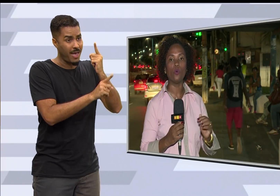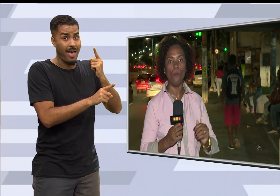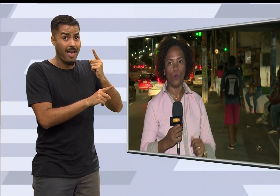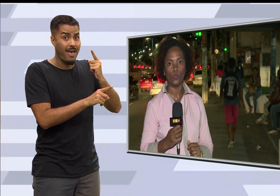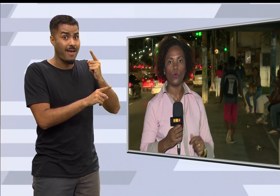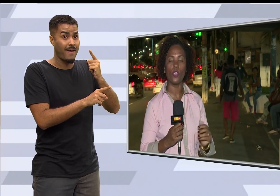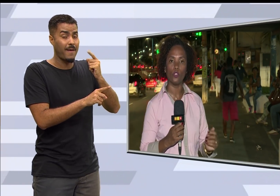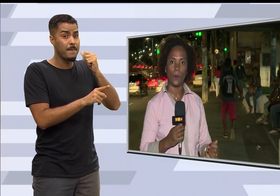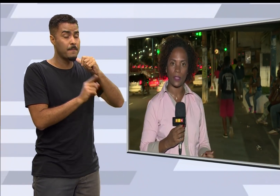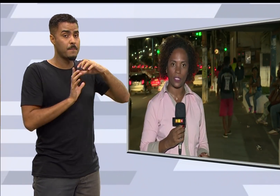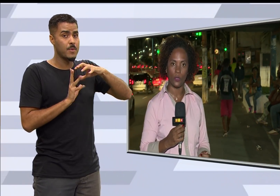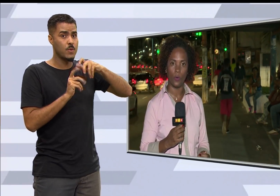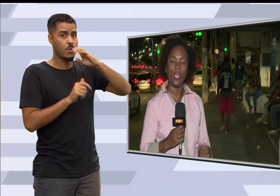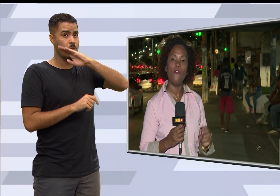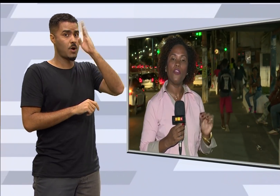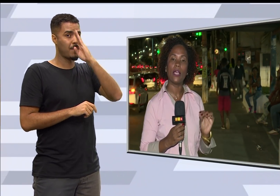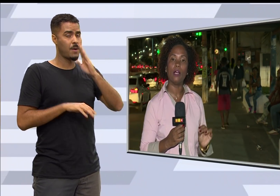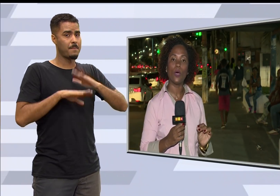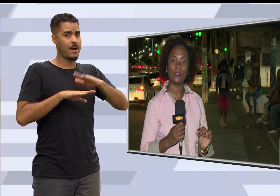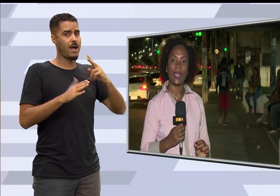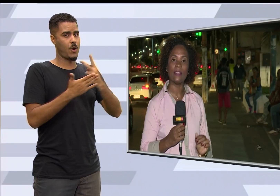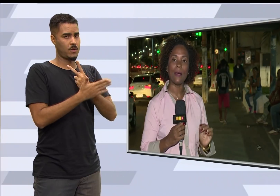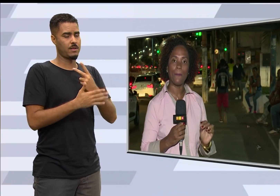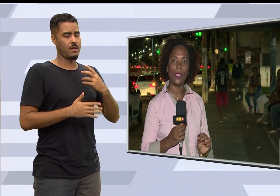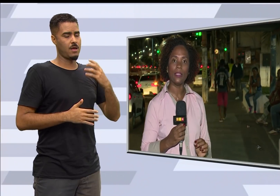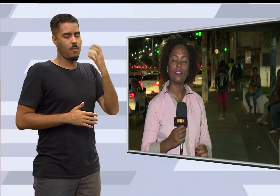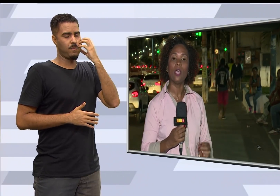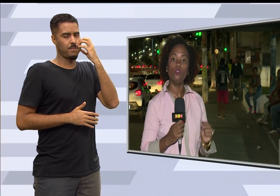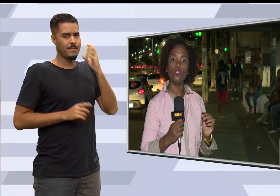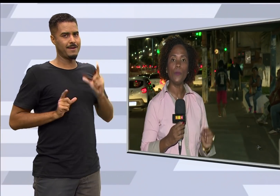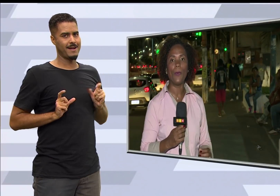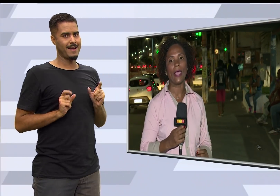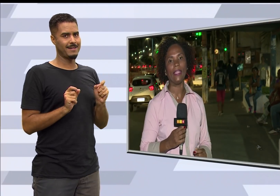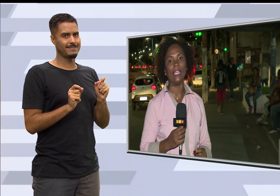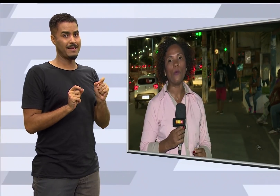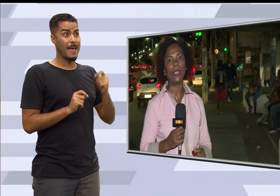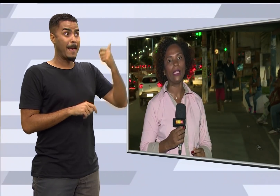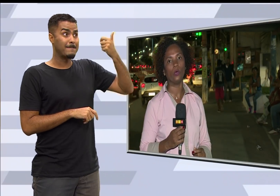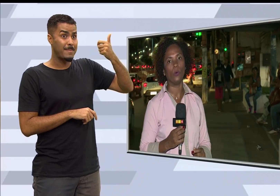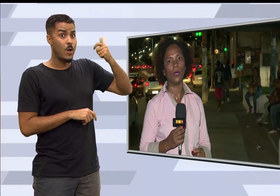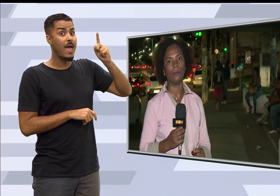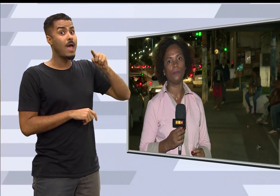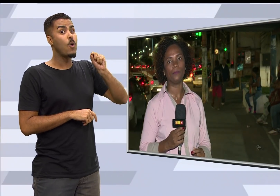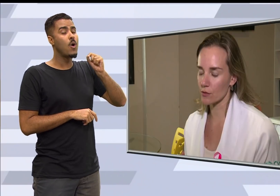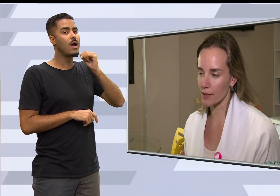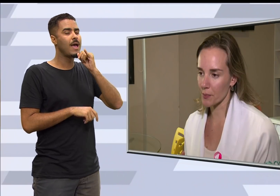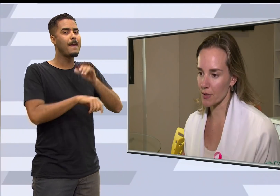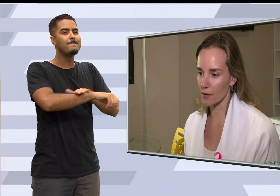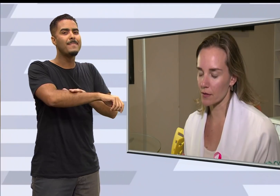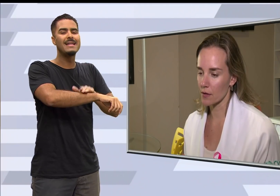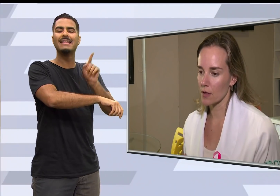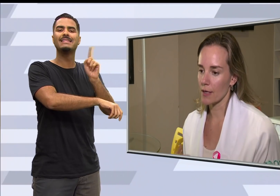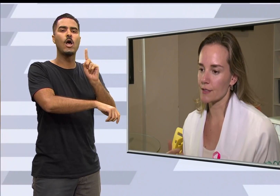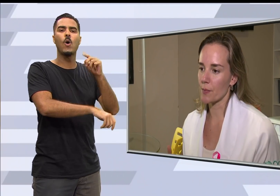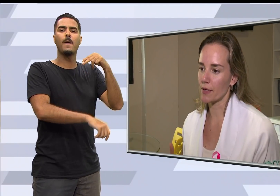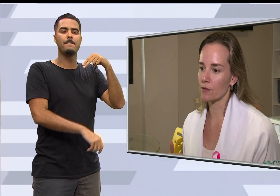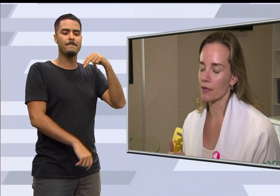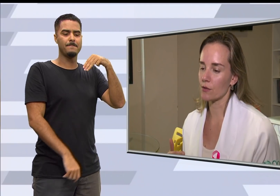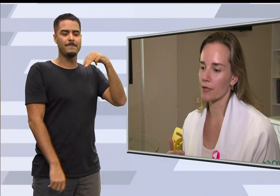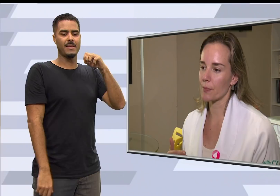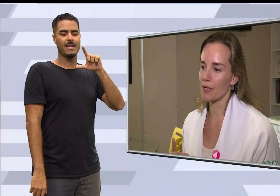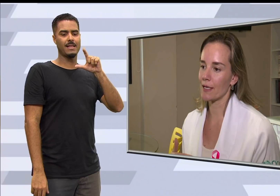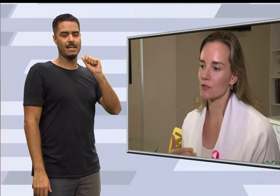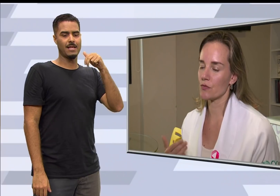mulheres do mundo e do Brasil, ficando atrás apenas do de pele não melanoma. Doutora Luciana acompanha